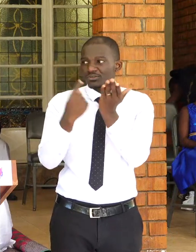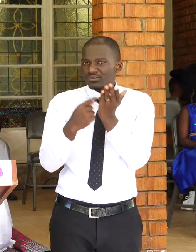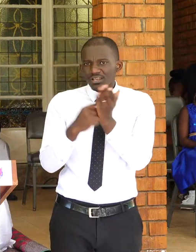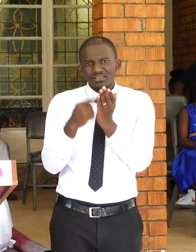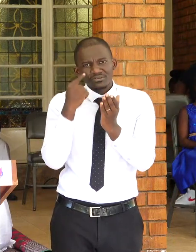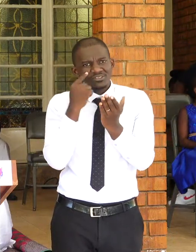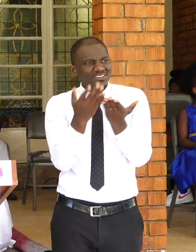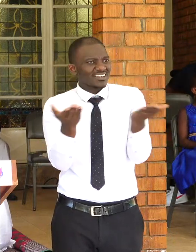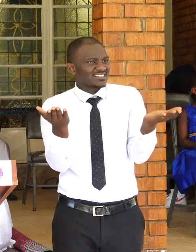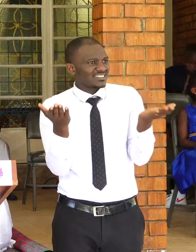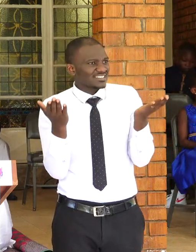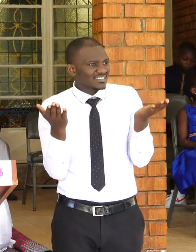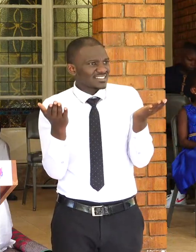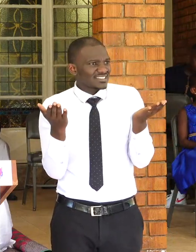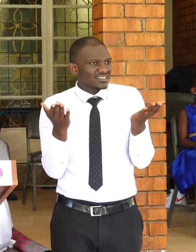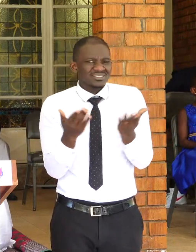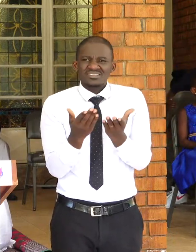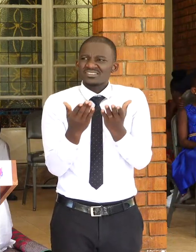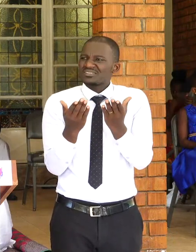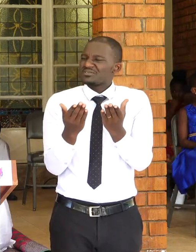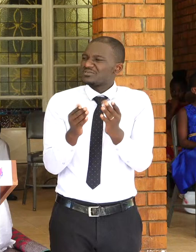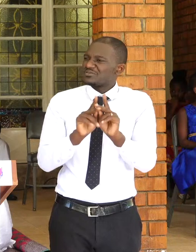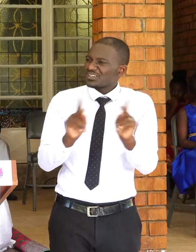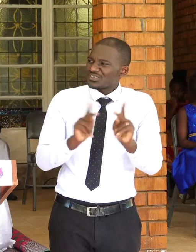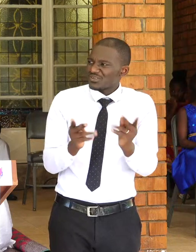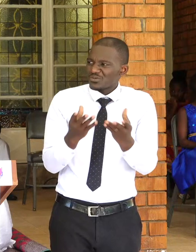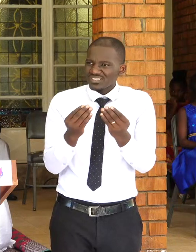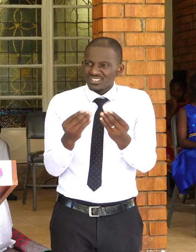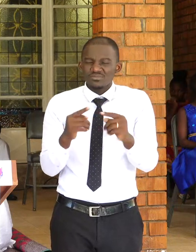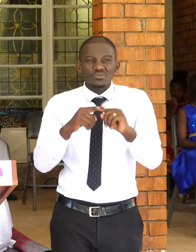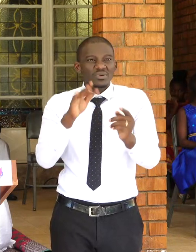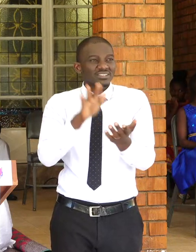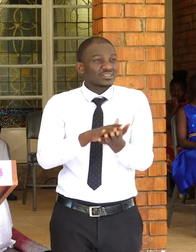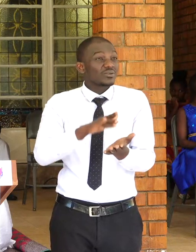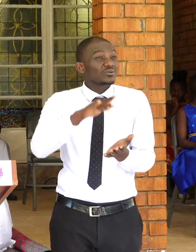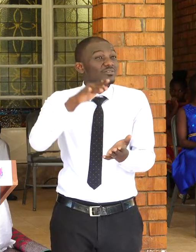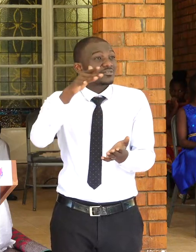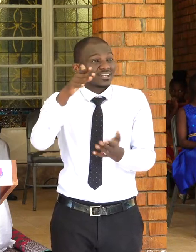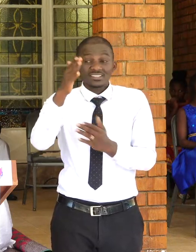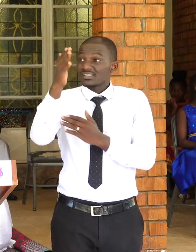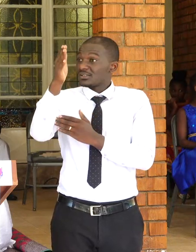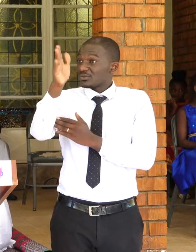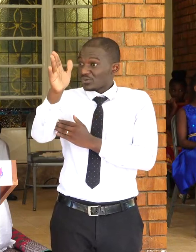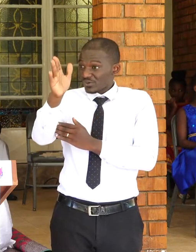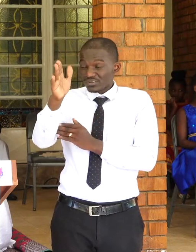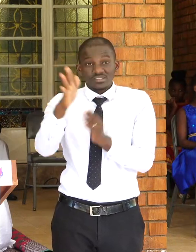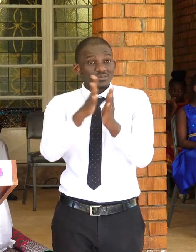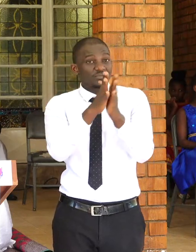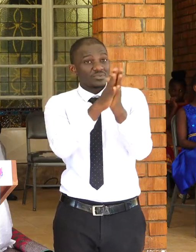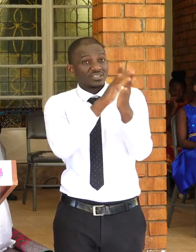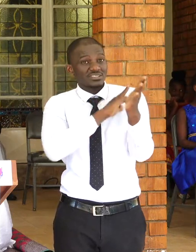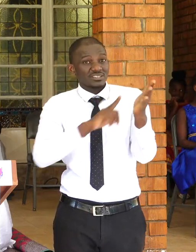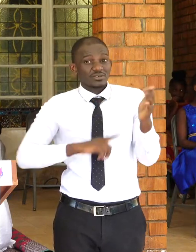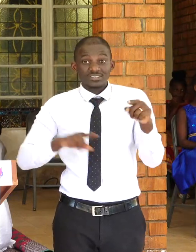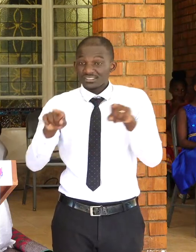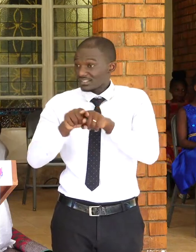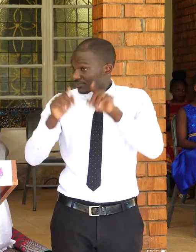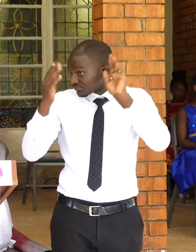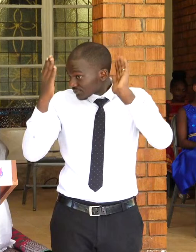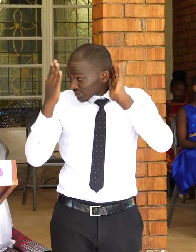bw'okiraba, very simple ate nga kigulumiza Katonda. Mukama yeebazibwe. Era